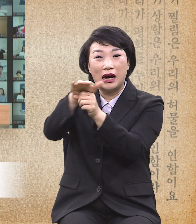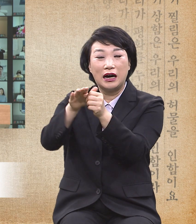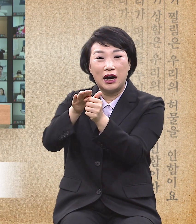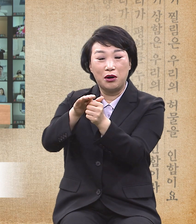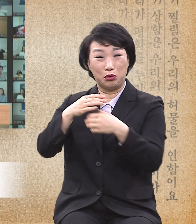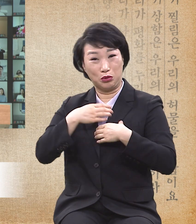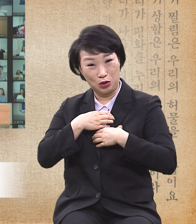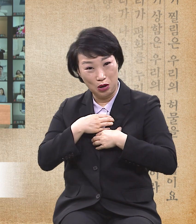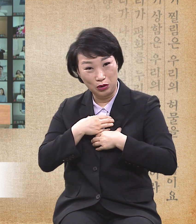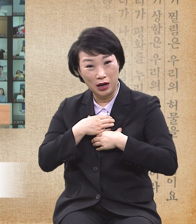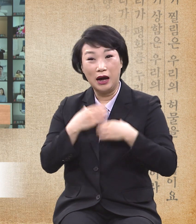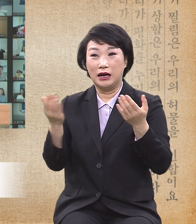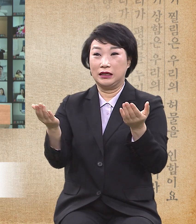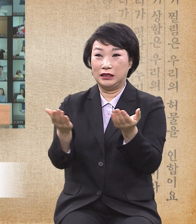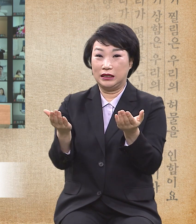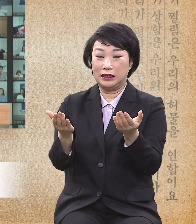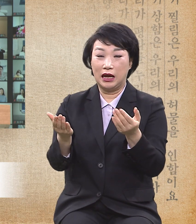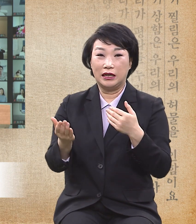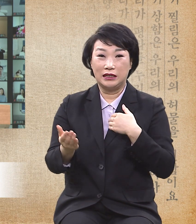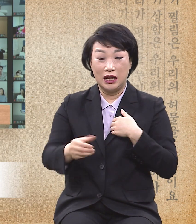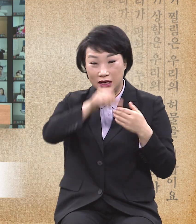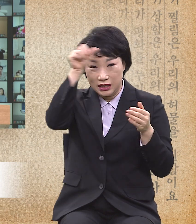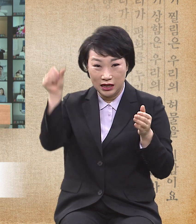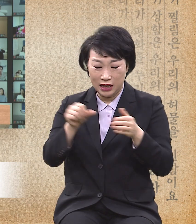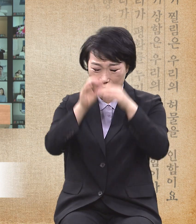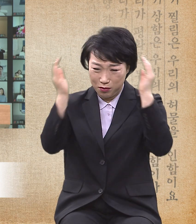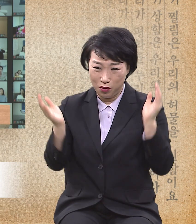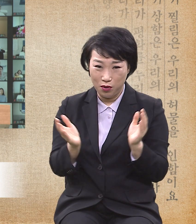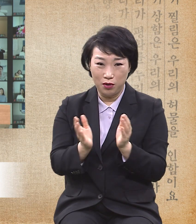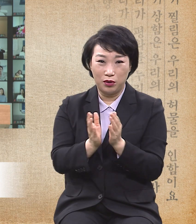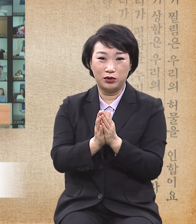사랑하고 경외하는 일에 내 생애를 다